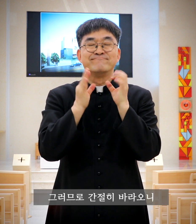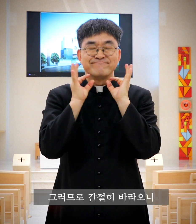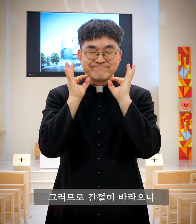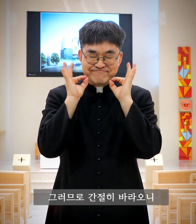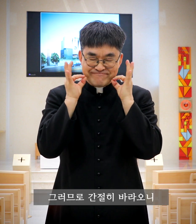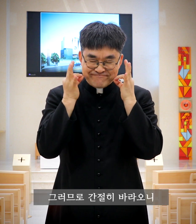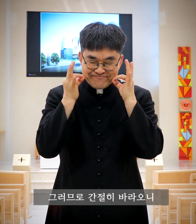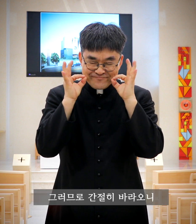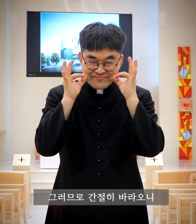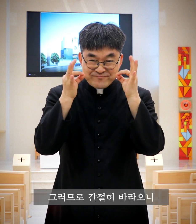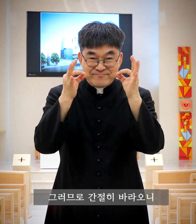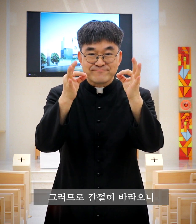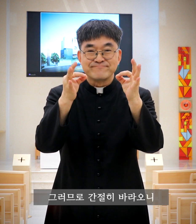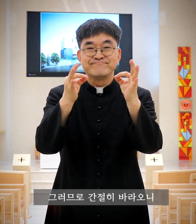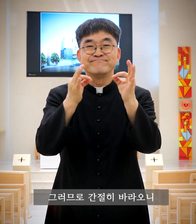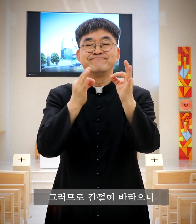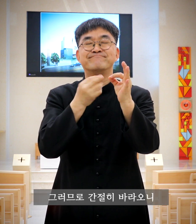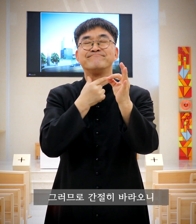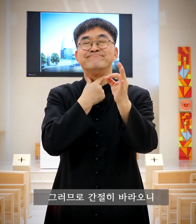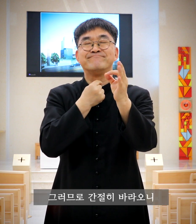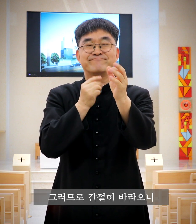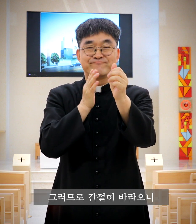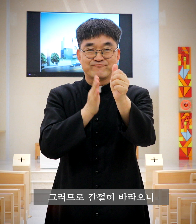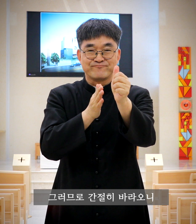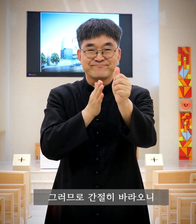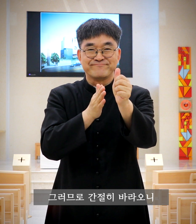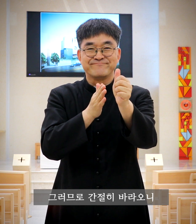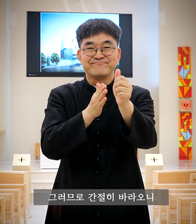그러므로 간절히 바라오니